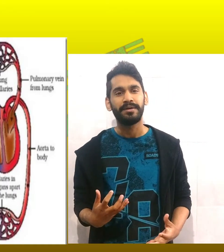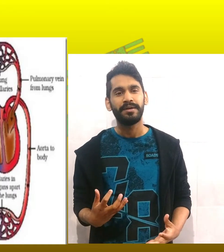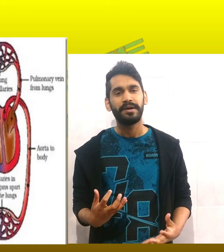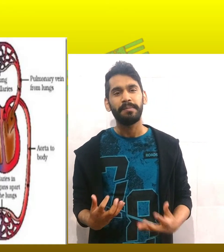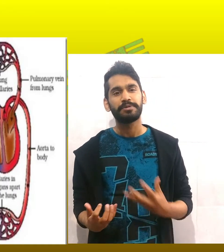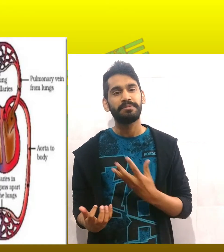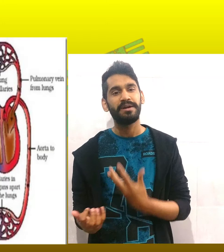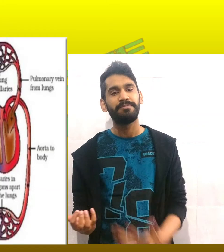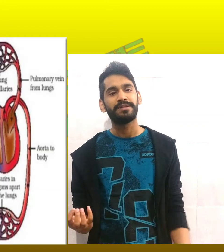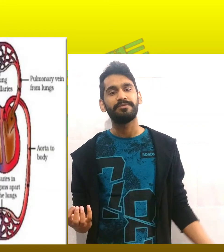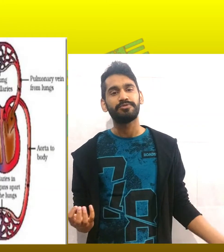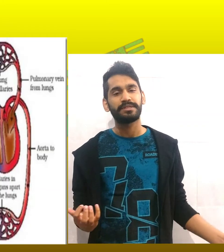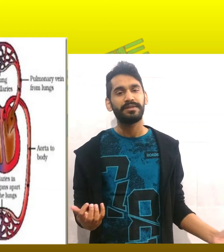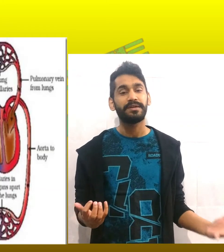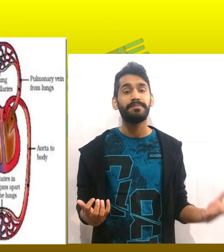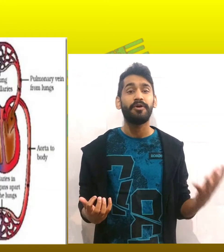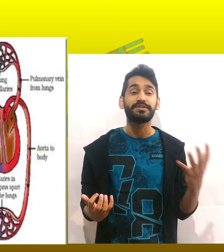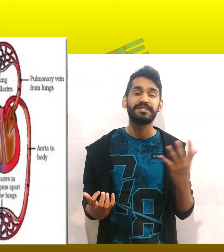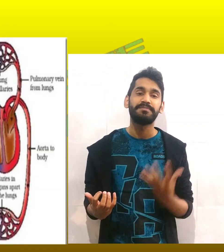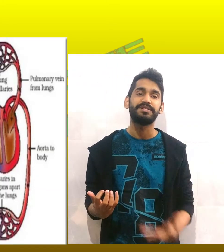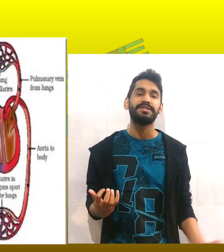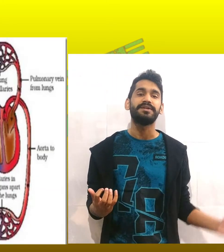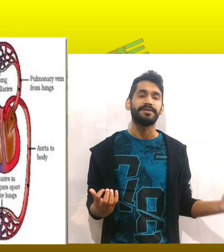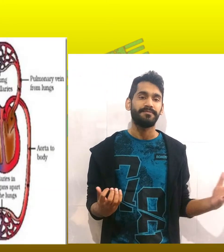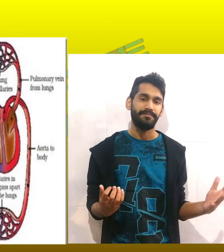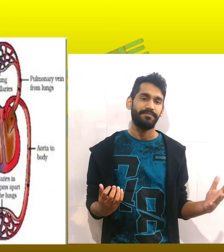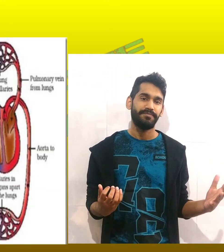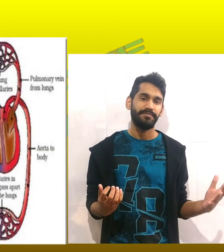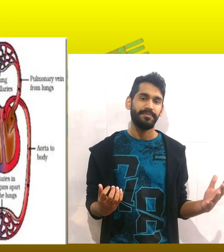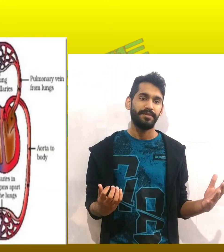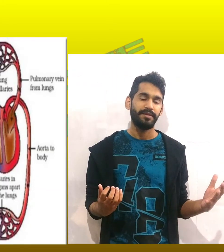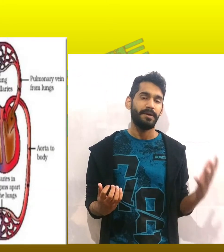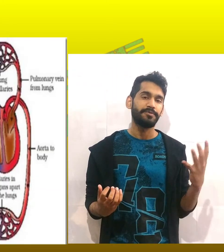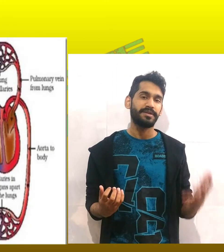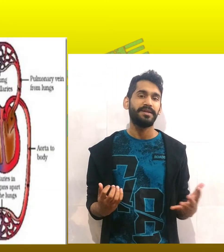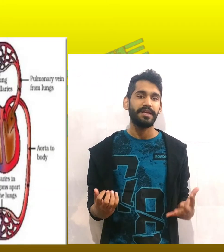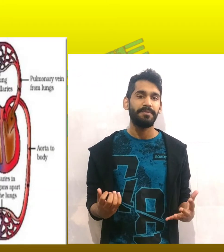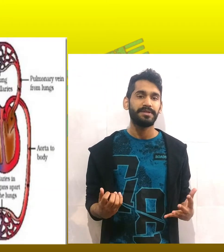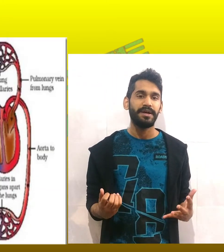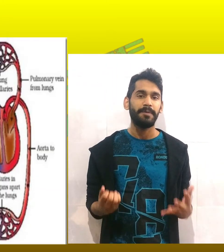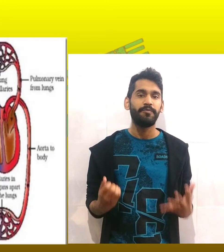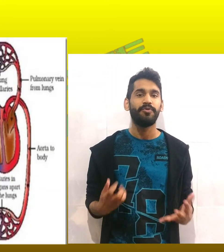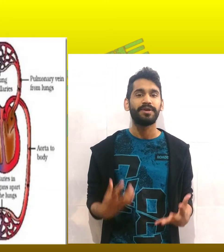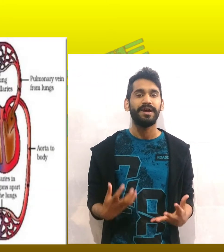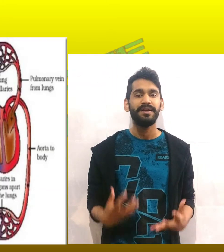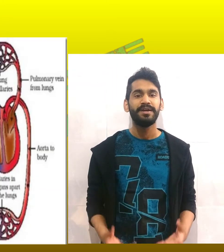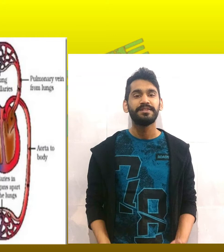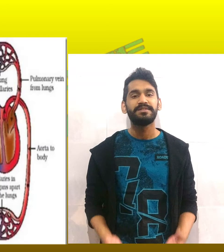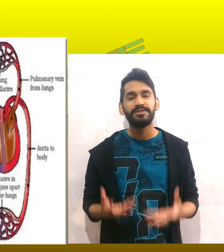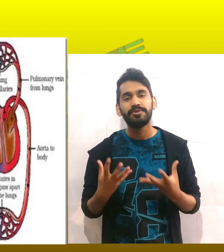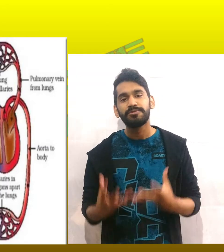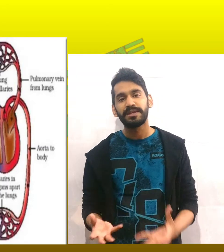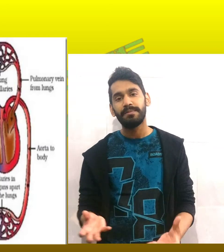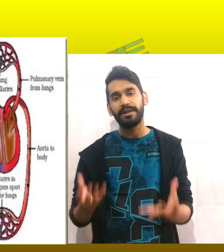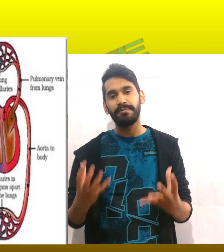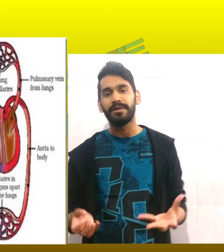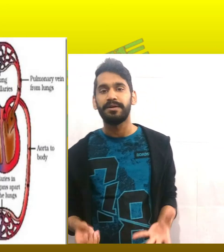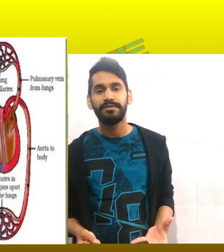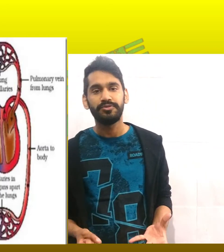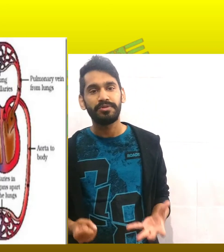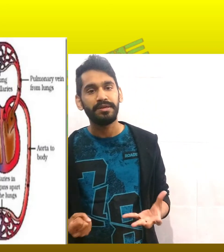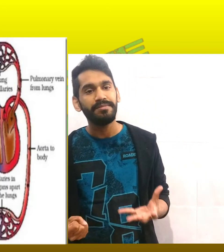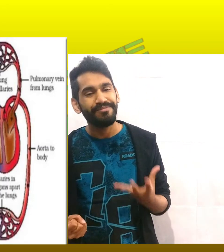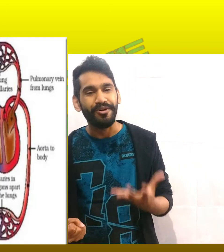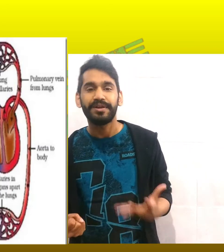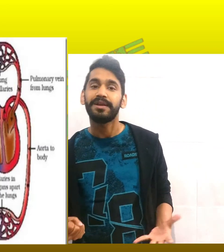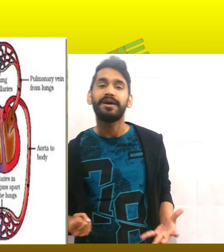था अब उसमें उसके अंदर अब ऑक्सीजन बची ही नहीं है। अब उसके अंदर क्या बचा है? अब वो हो गया है CO2 से लबालब ब्लड,